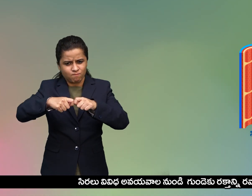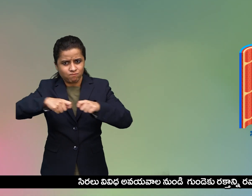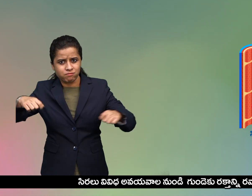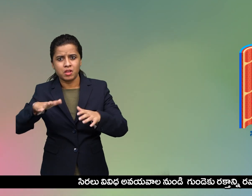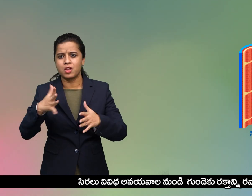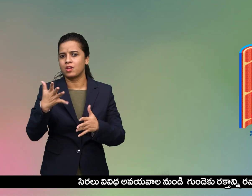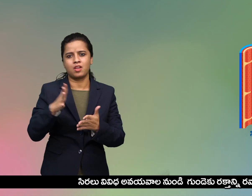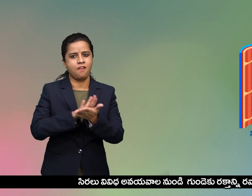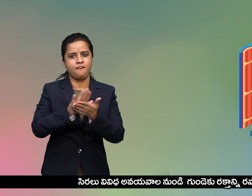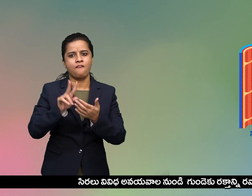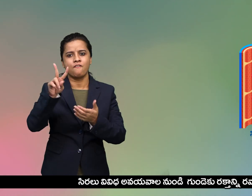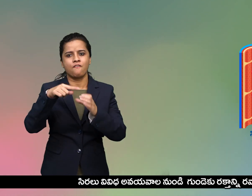గుండెకు రక్తాన్ని రవాణా చేసే